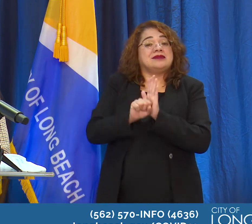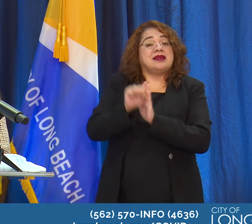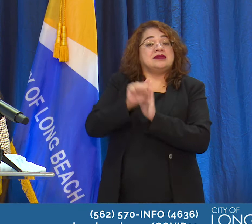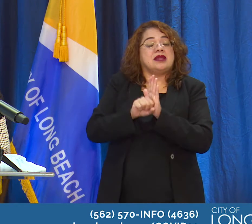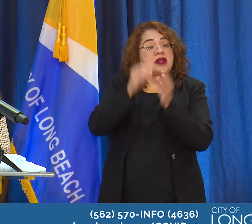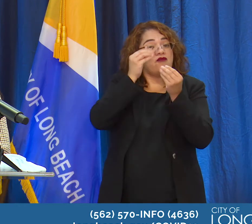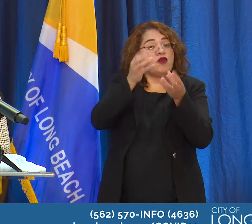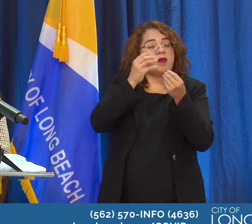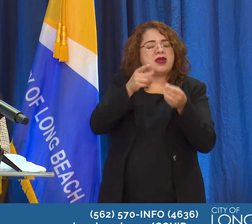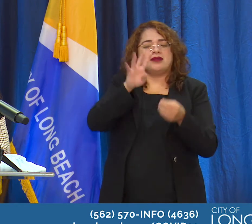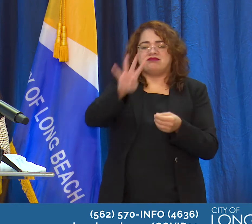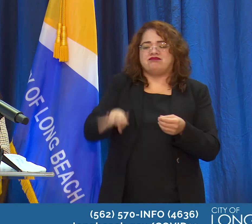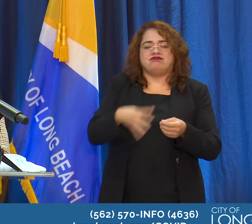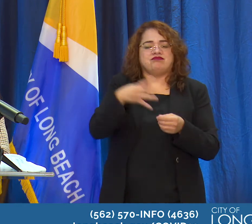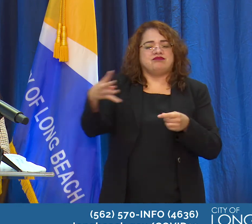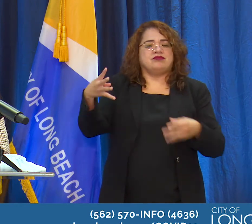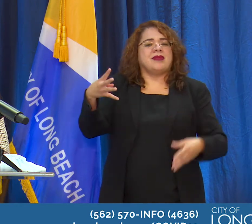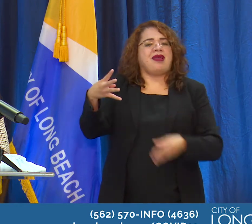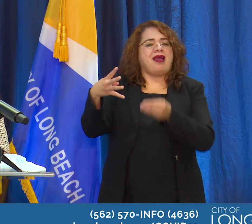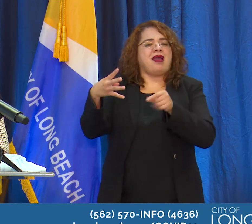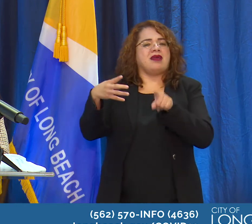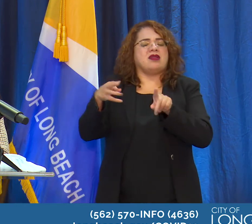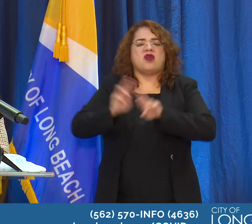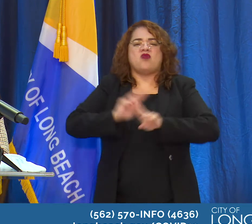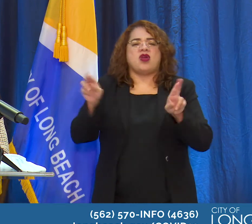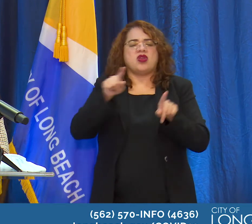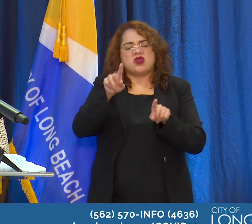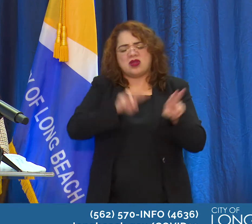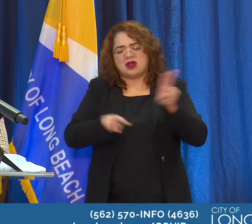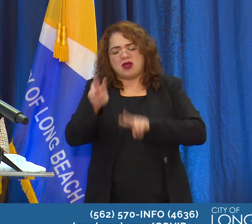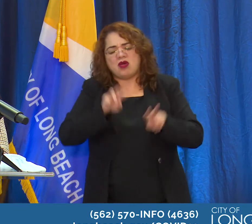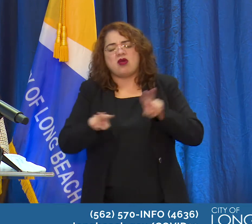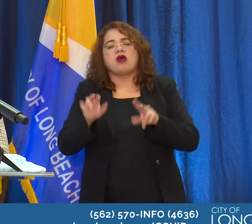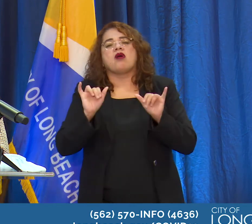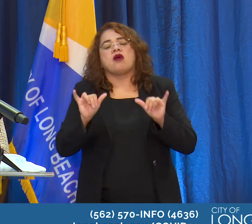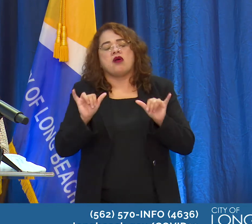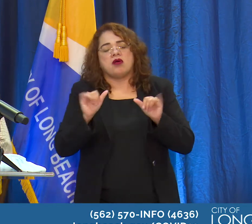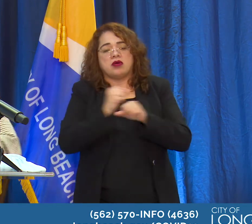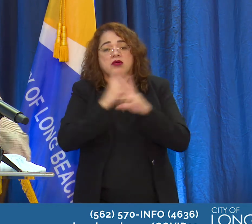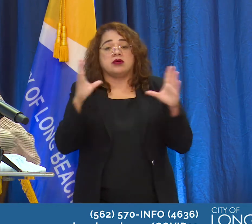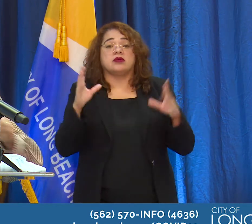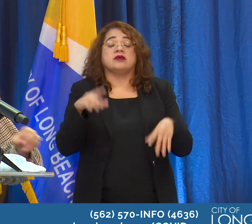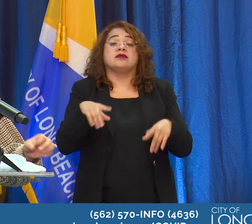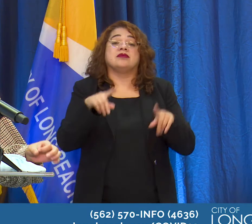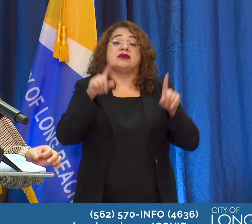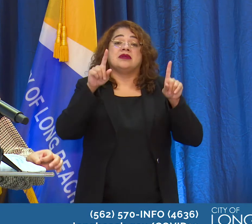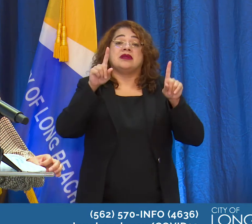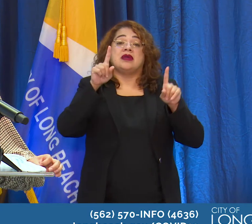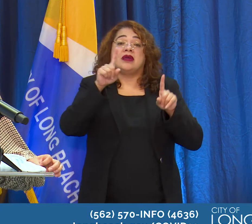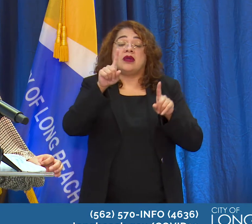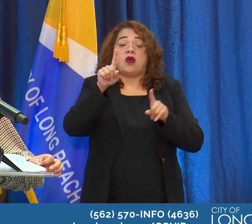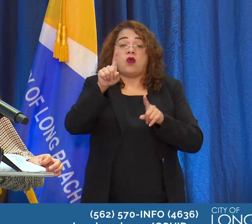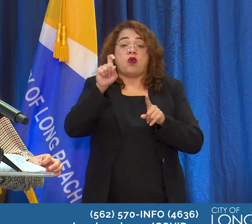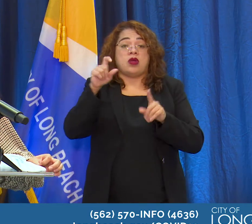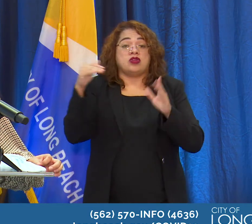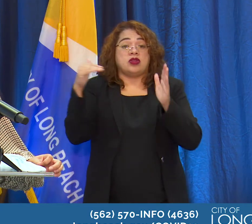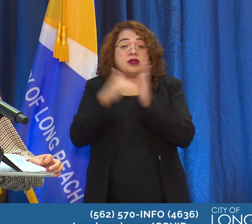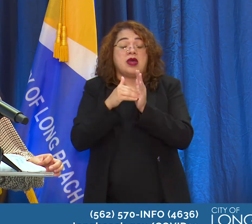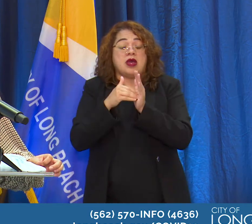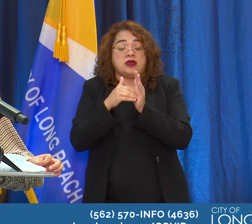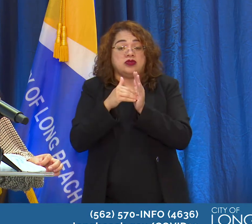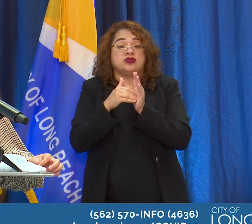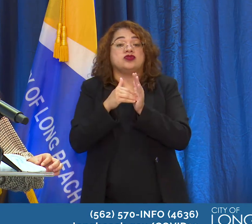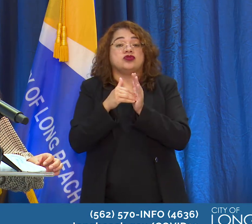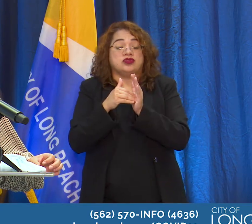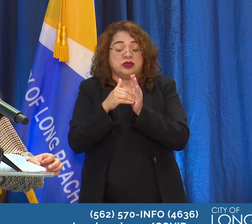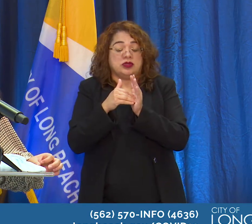Puede visitar la página de web que acabo de mostrar. El promedio de pruebas por día por 100,000 habitantes es